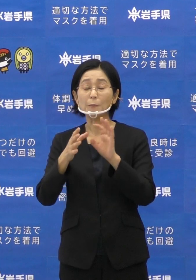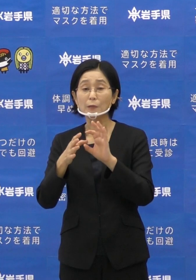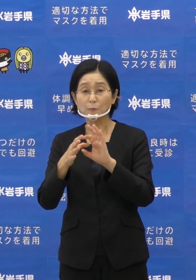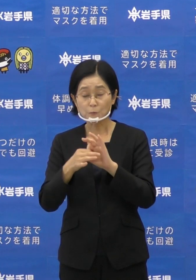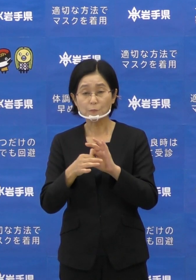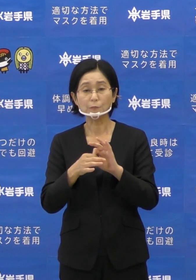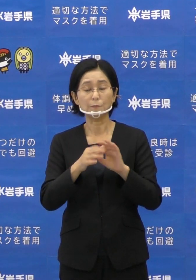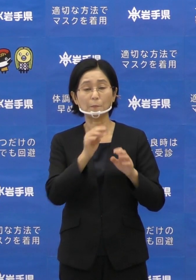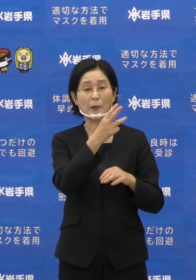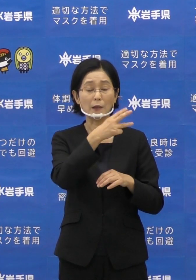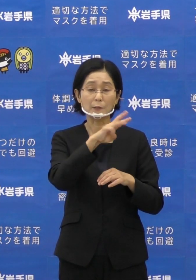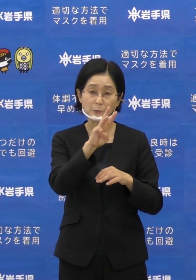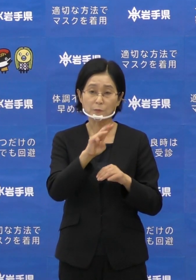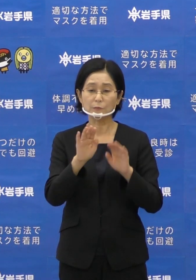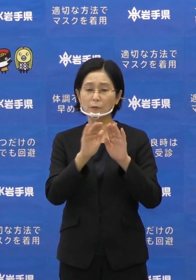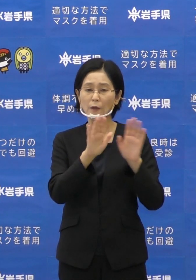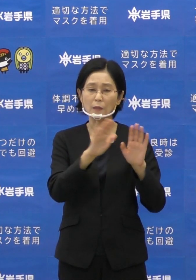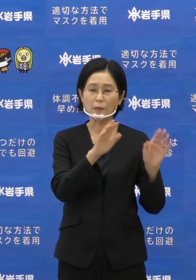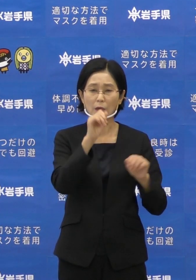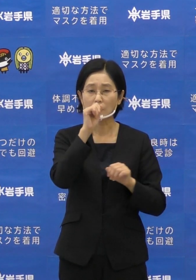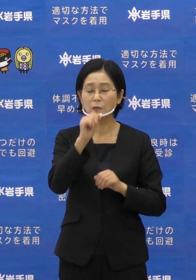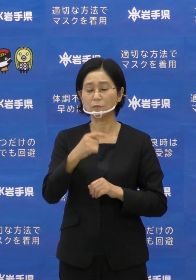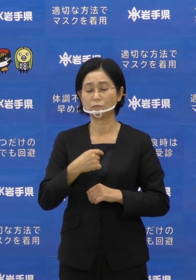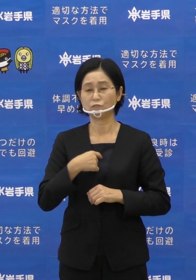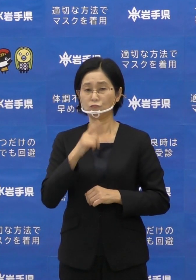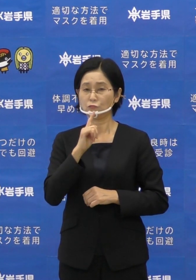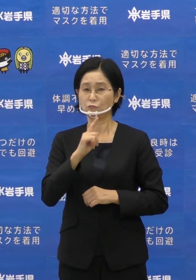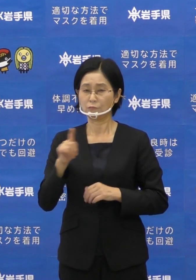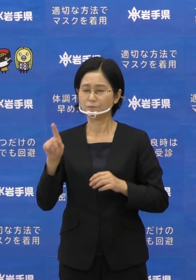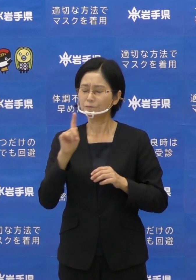う言ってきてたわけですけれども、